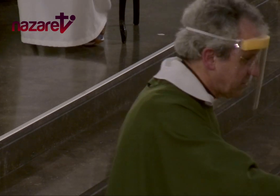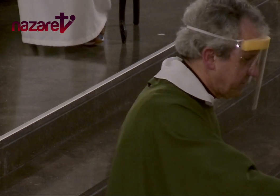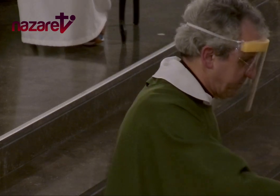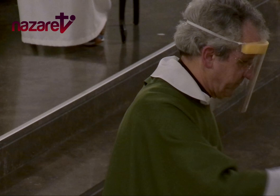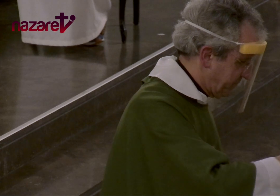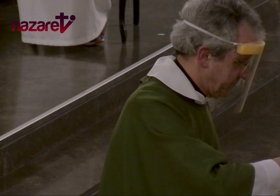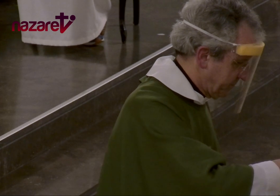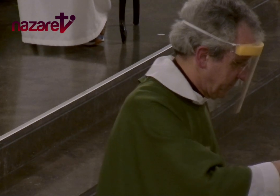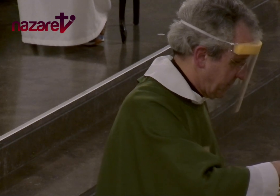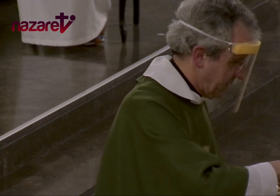qué decir